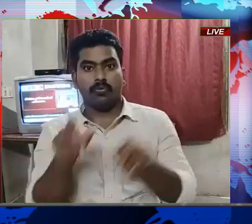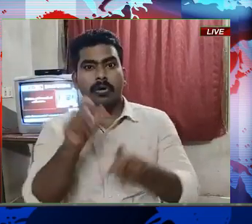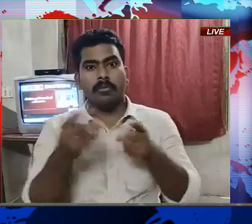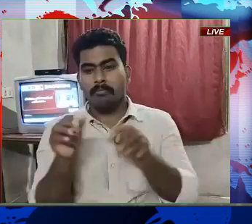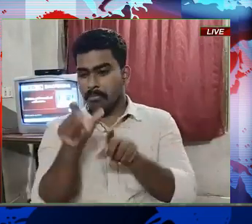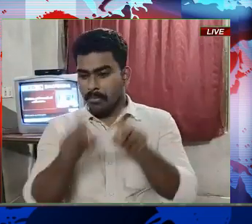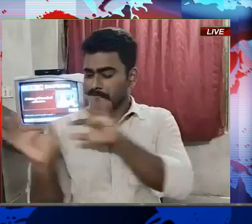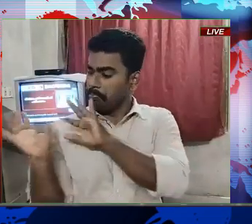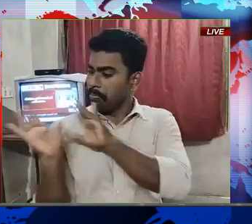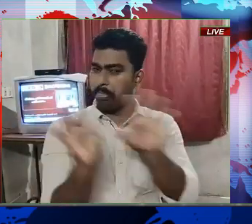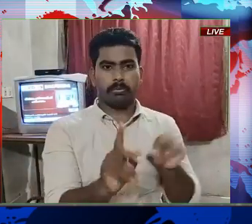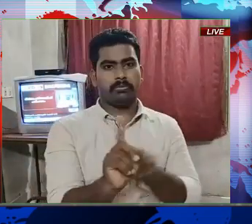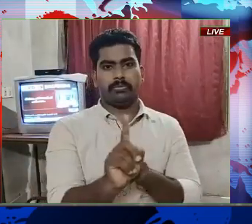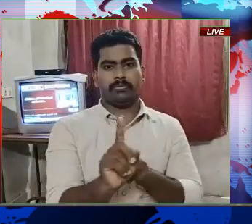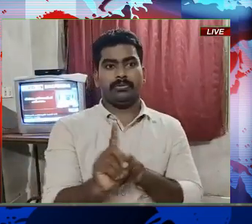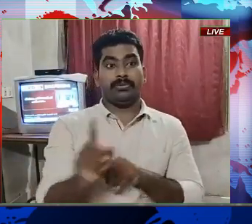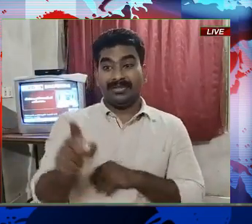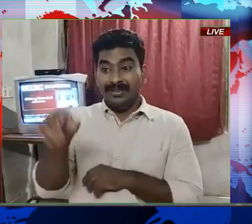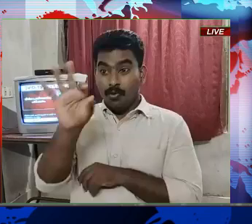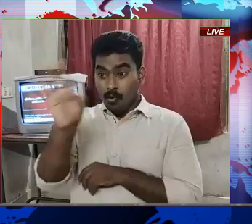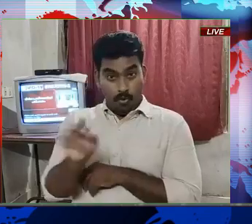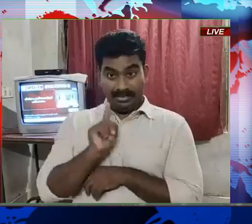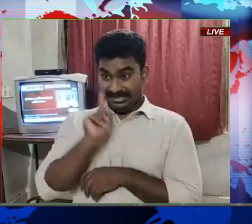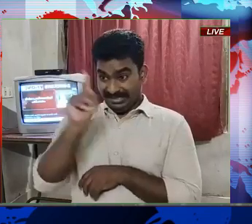ലേല നടപടികൾ പാടില്ല. അതുകൊണ്ട് തന്നെ